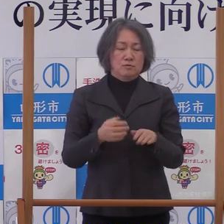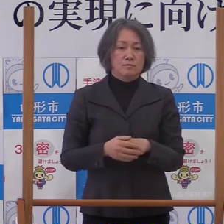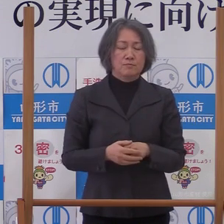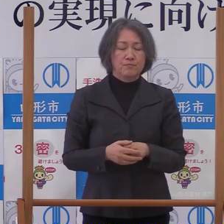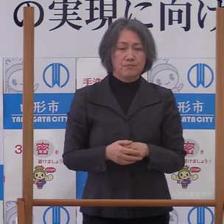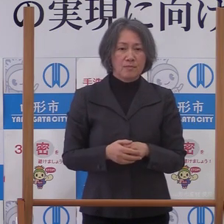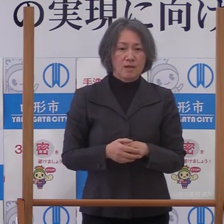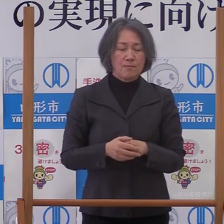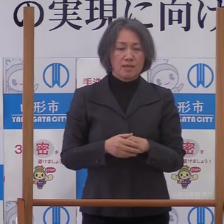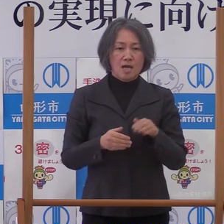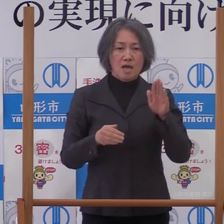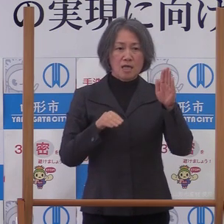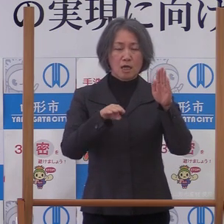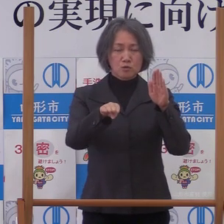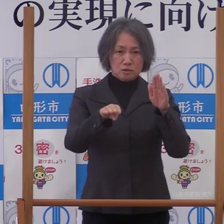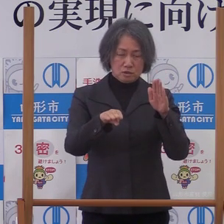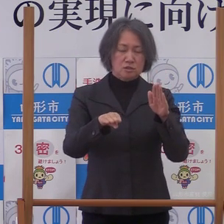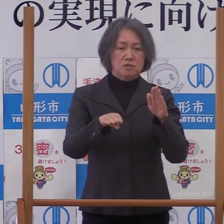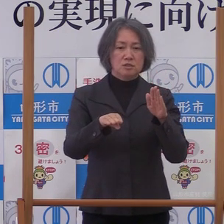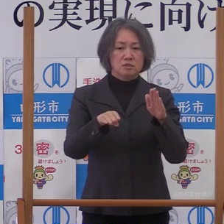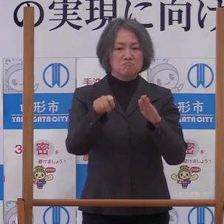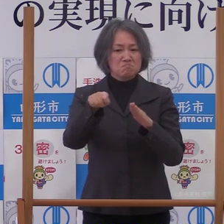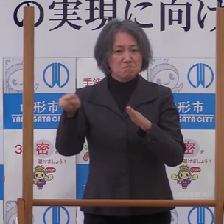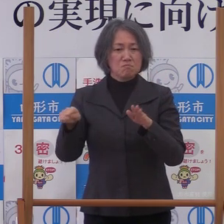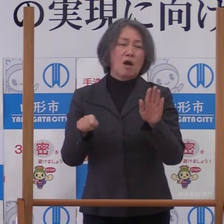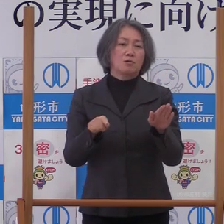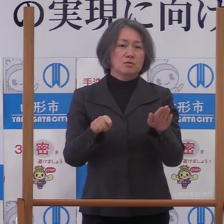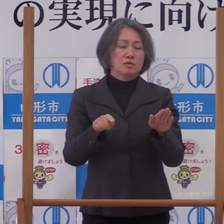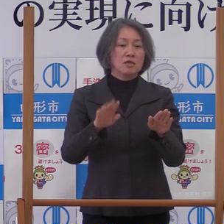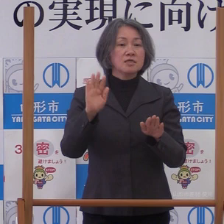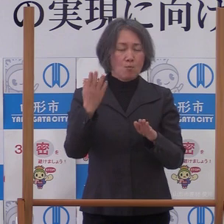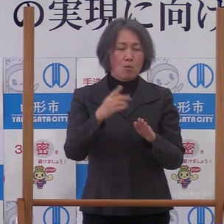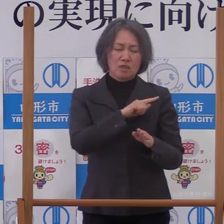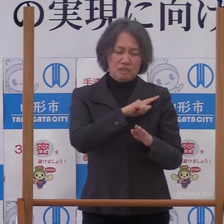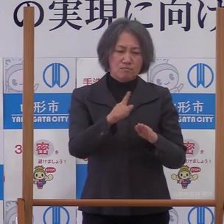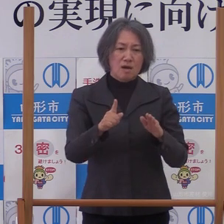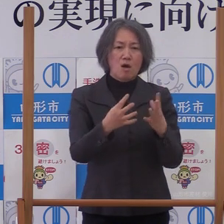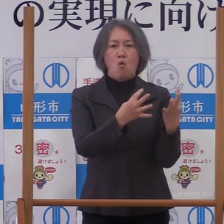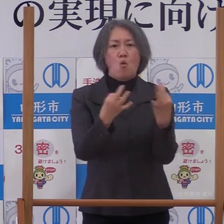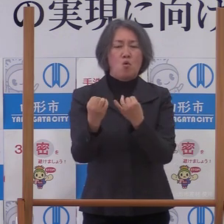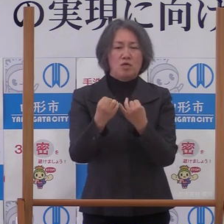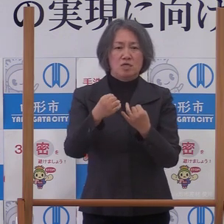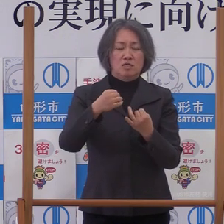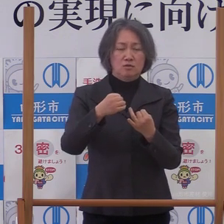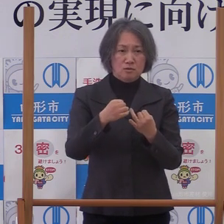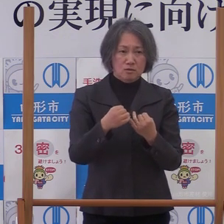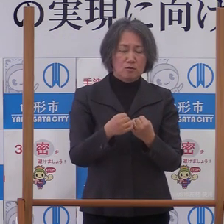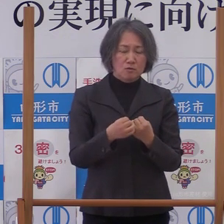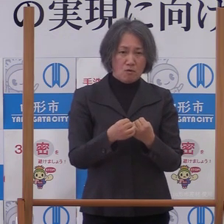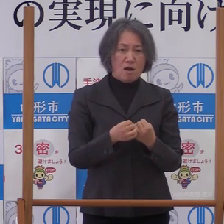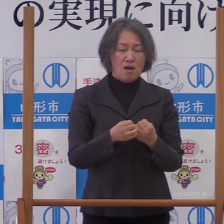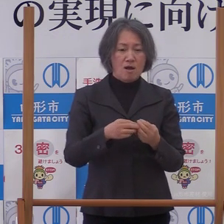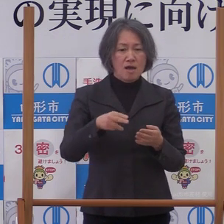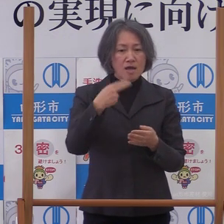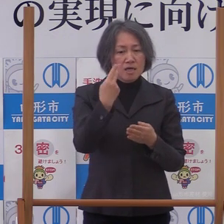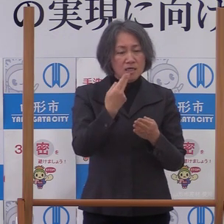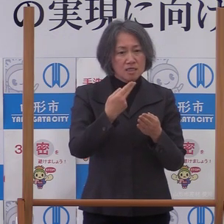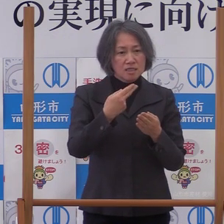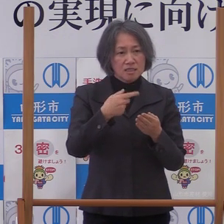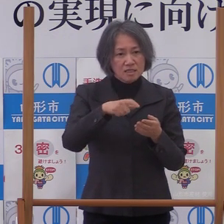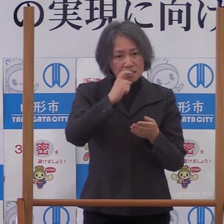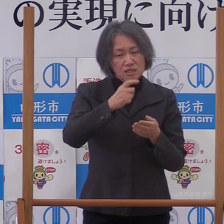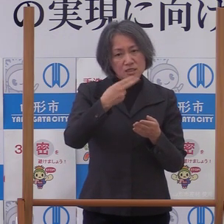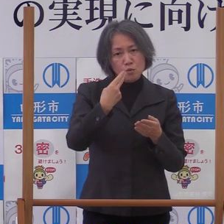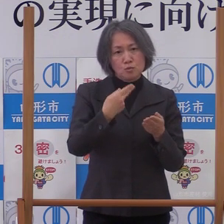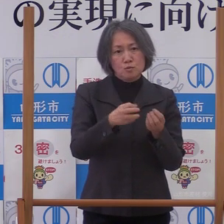タクシーですとかそういったところもございますけれども、一番多いのはやはりこの飲食店でございますので、この数字が一番大きいかと理